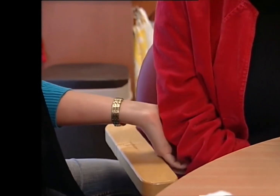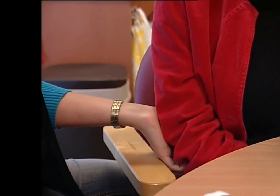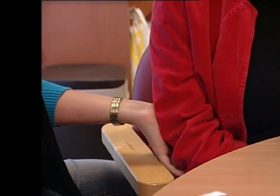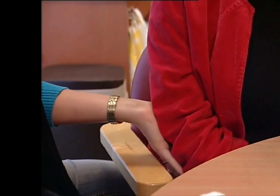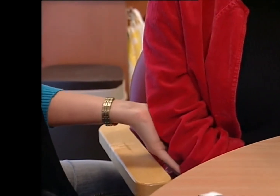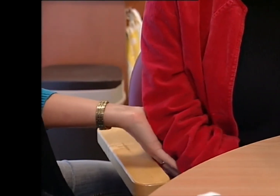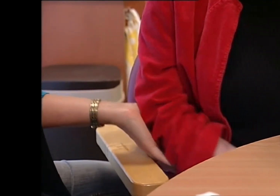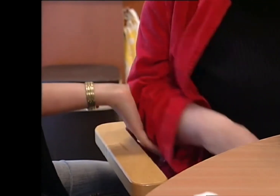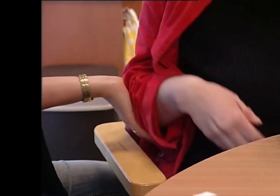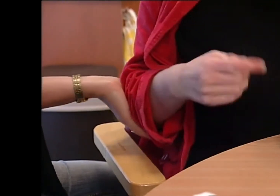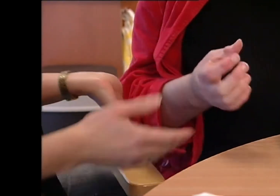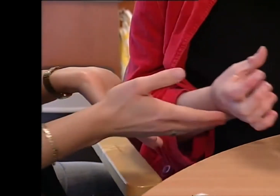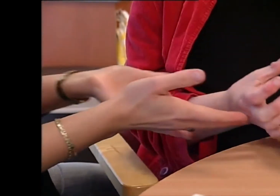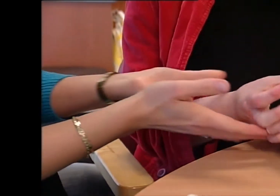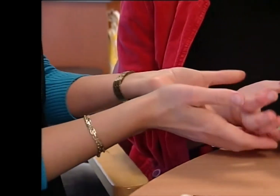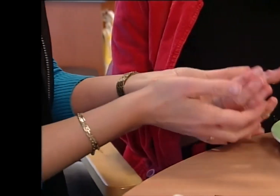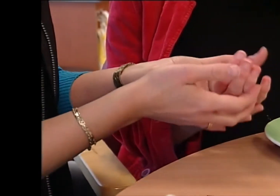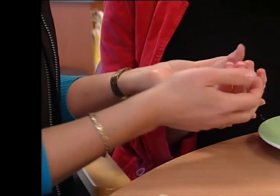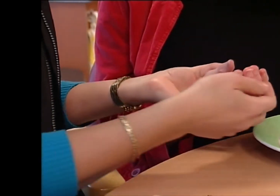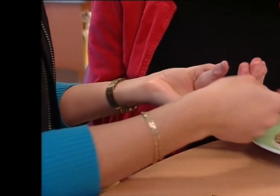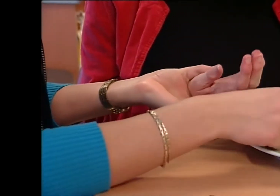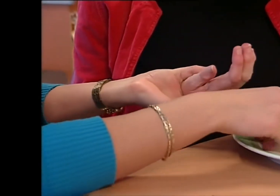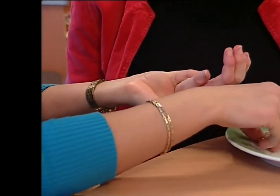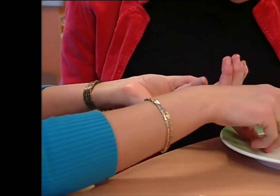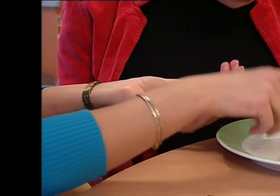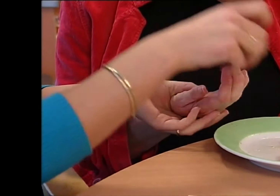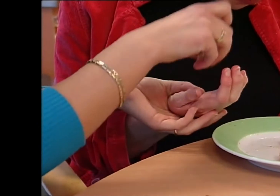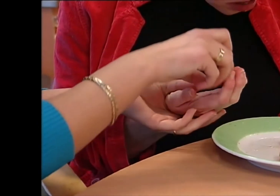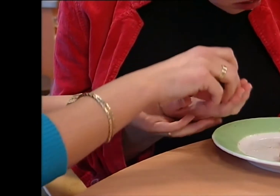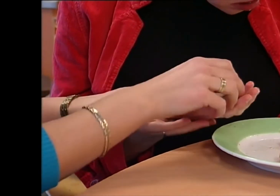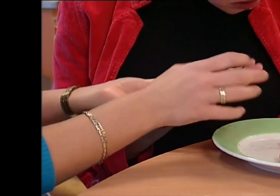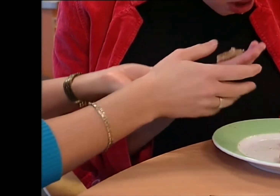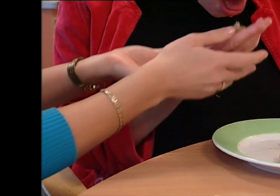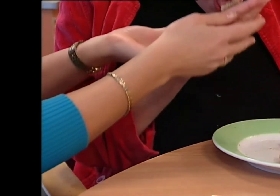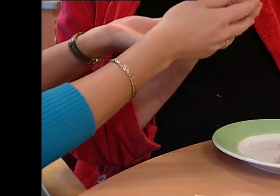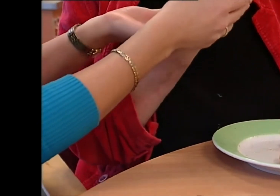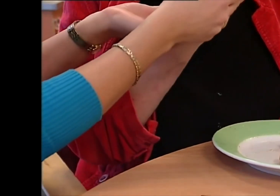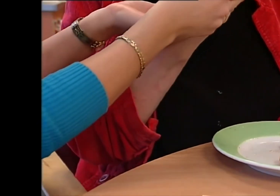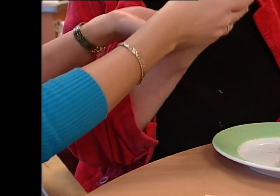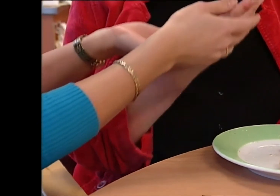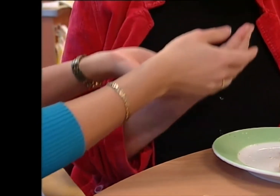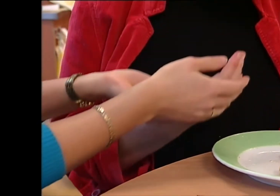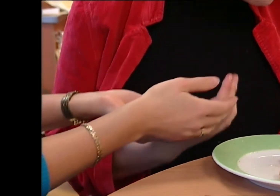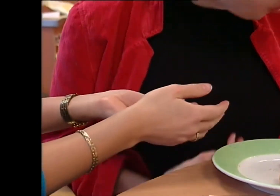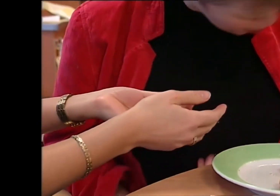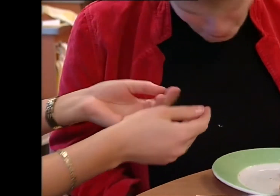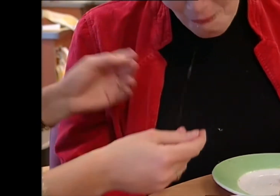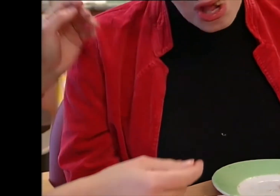biedt veiligheid. Er is duidelijk ruimte voor meer dan alleen het functionele aanraken. Joyce heeft tijd